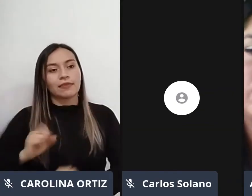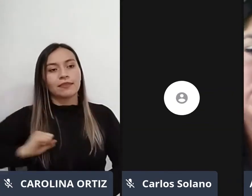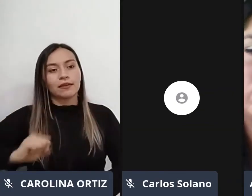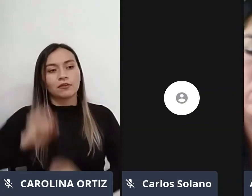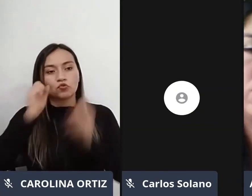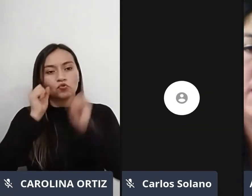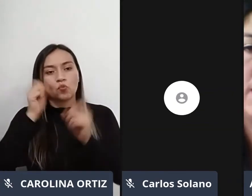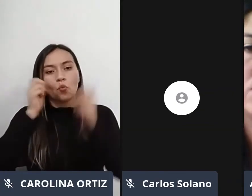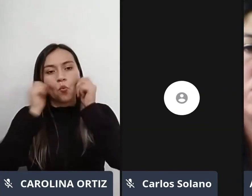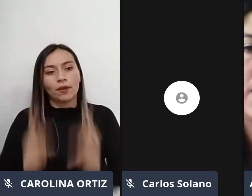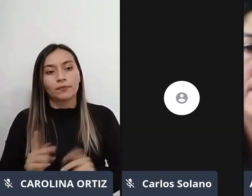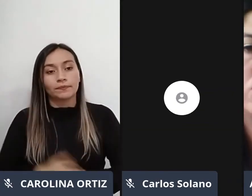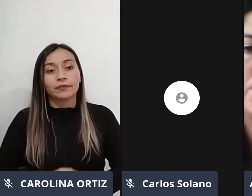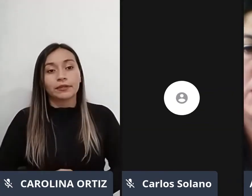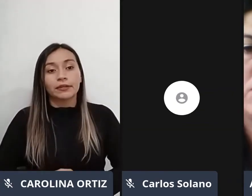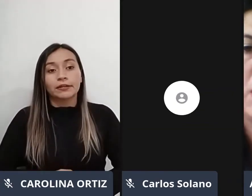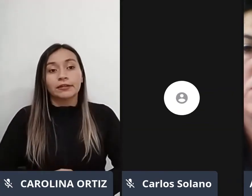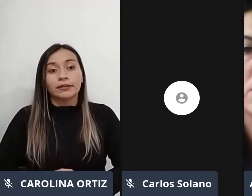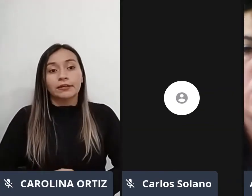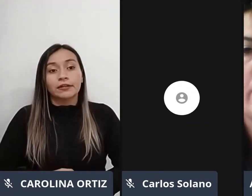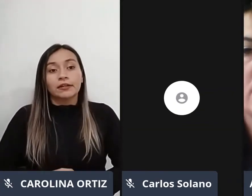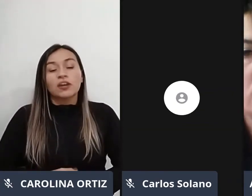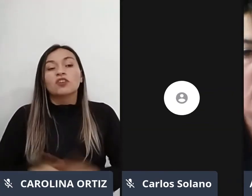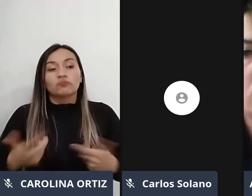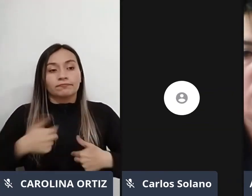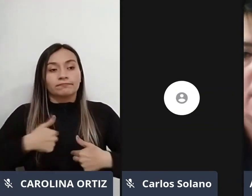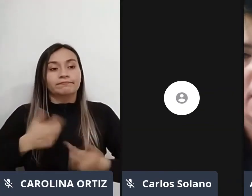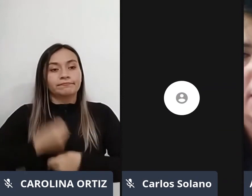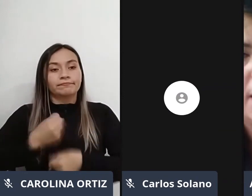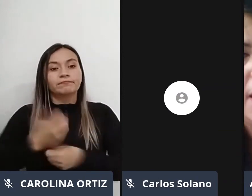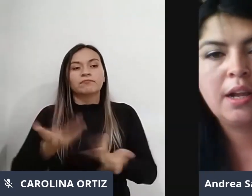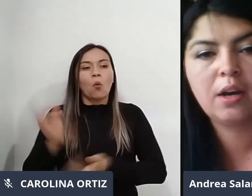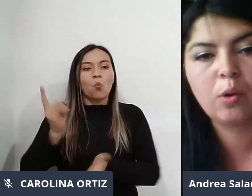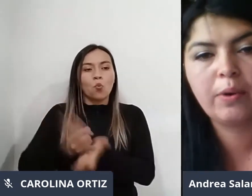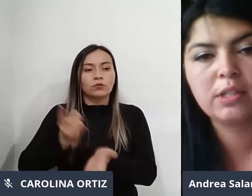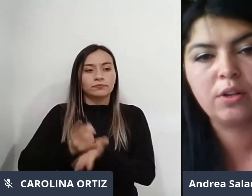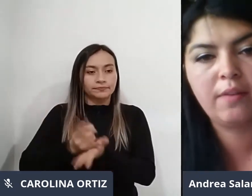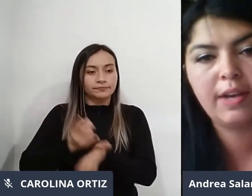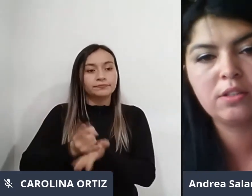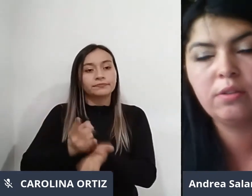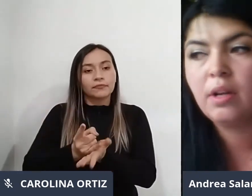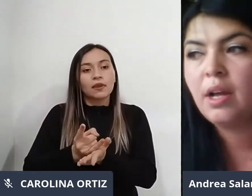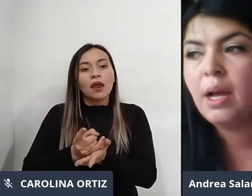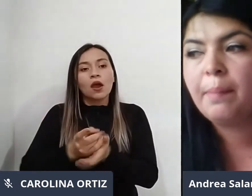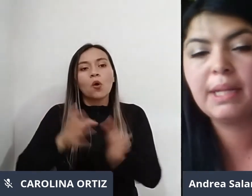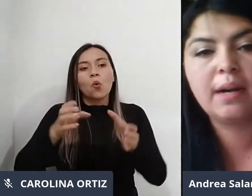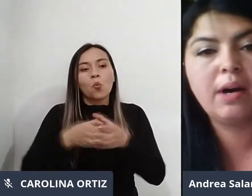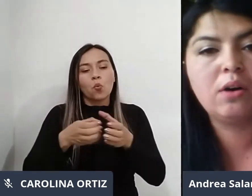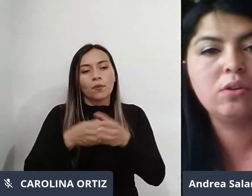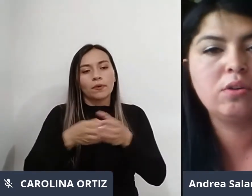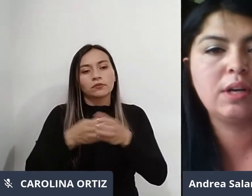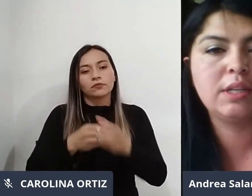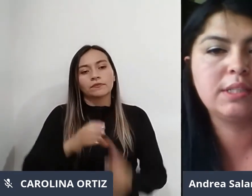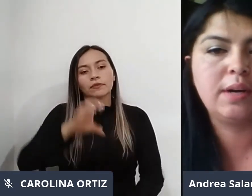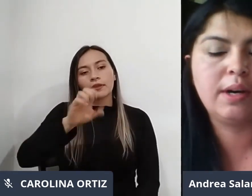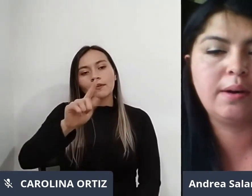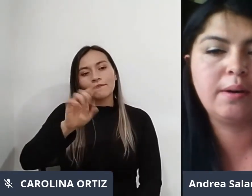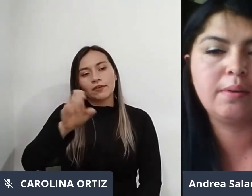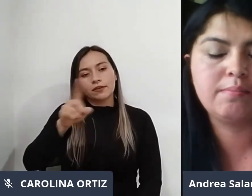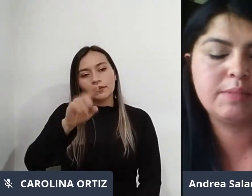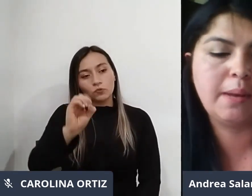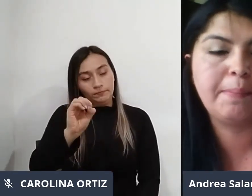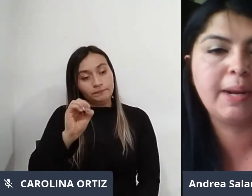trabajo sobre todo en la zona de USME con algunas corporaciones, dentro de esas la corporación EFESO. Mi trabajo